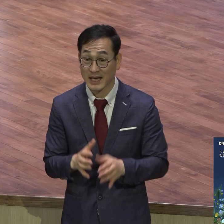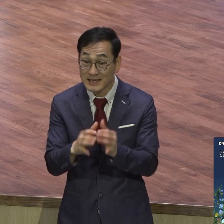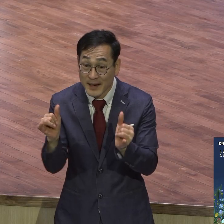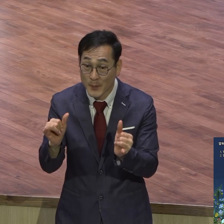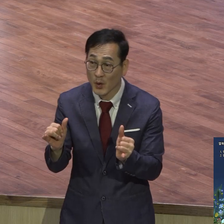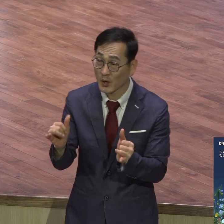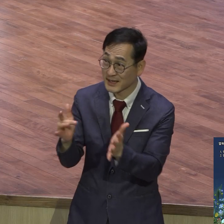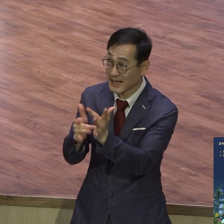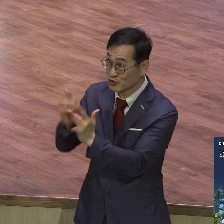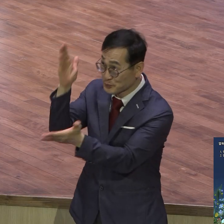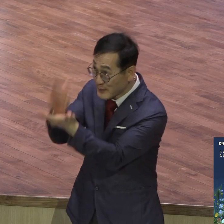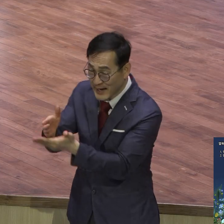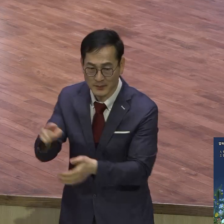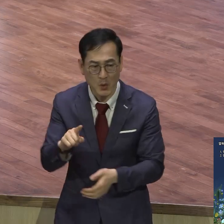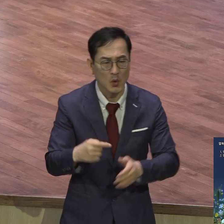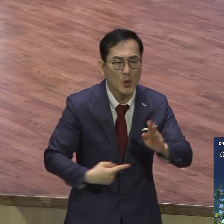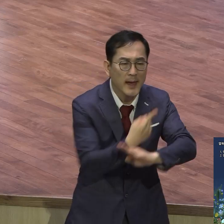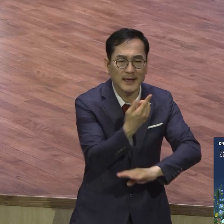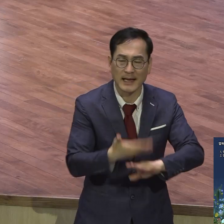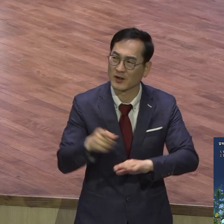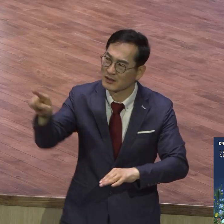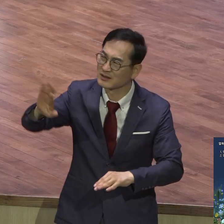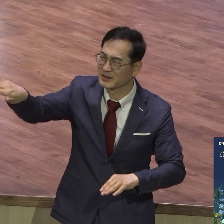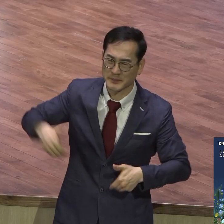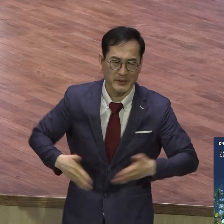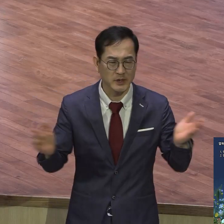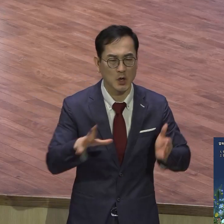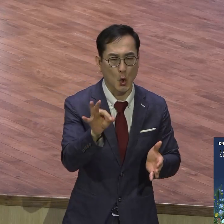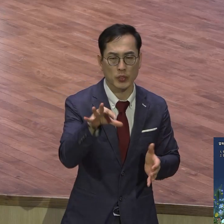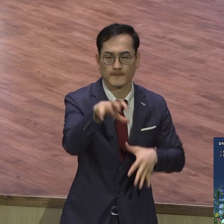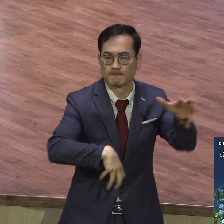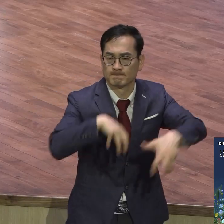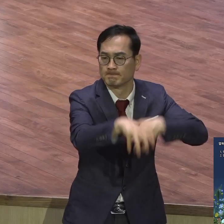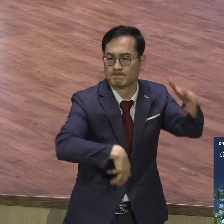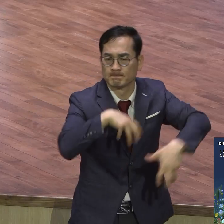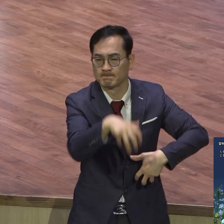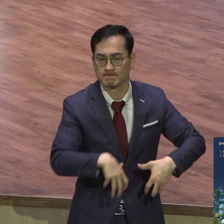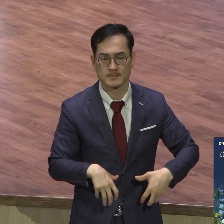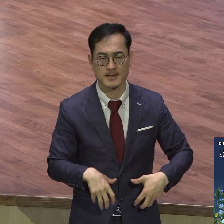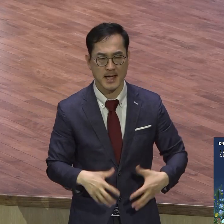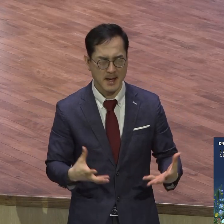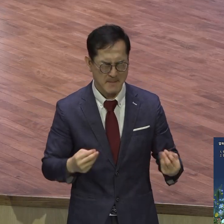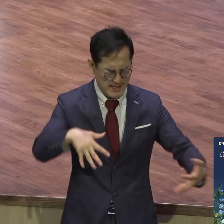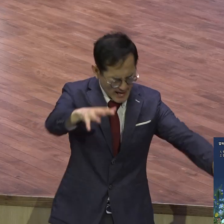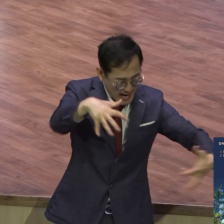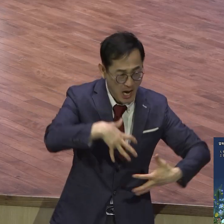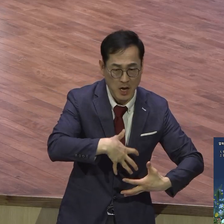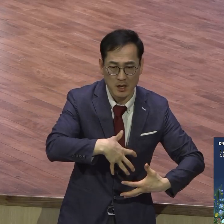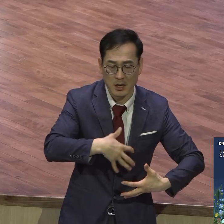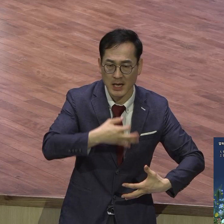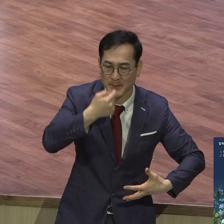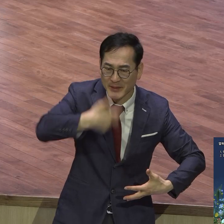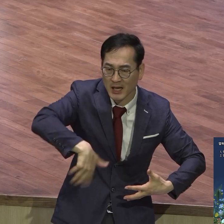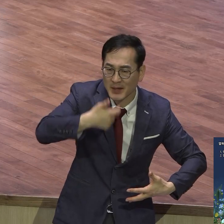천억 일조 가져도 만족이 없다니까. 인간 마음속 영적 존재이기 때문에. 파스칼이 그렇잖아요. 하나님이